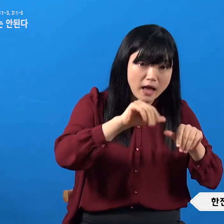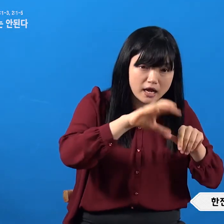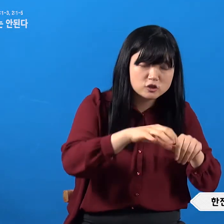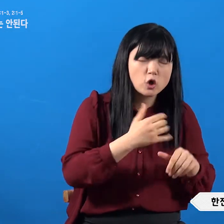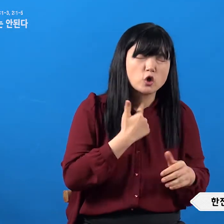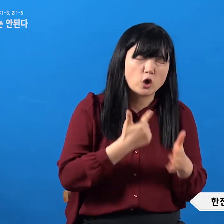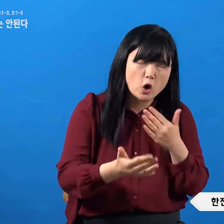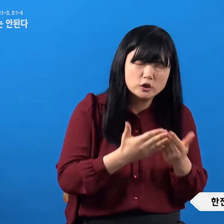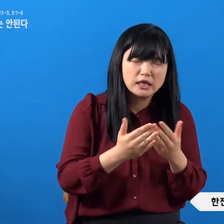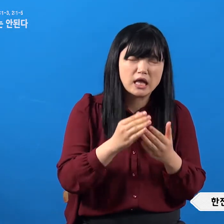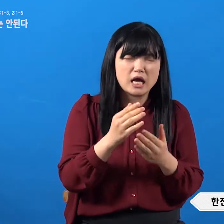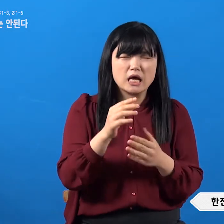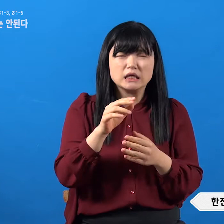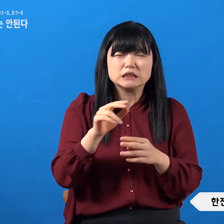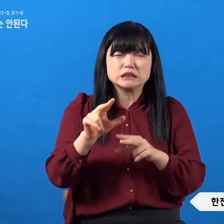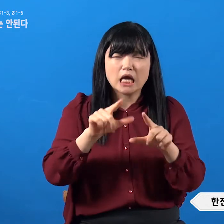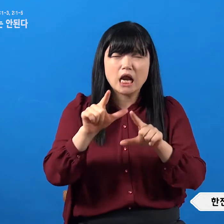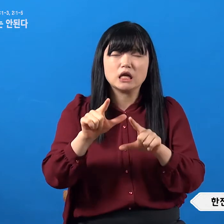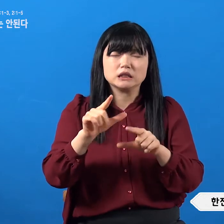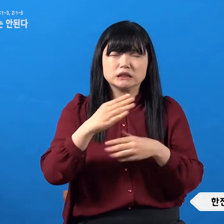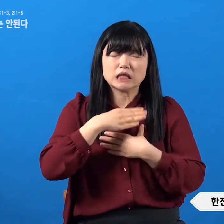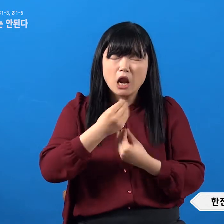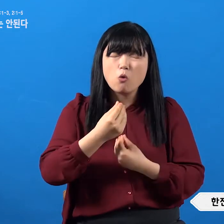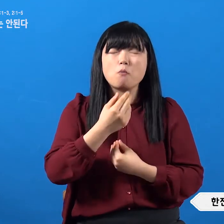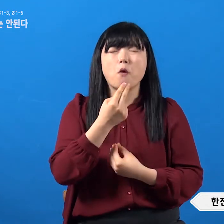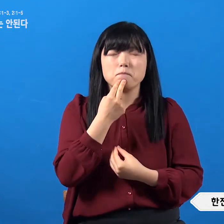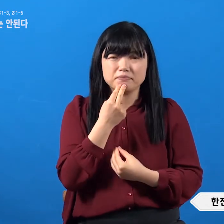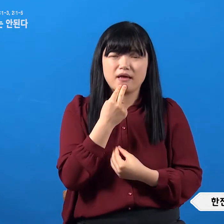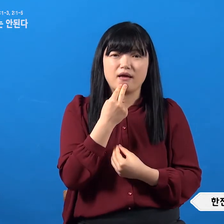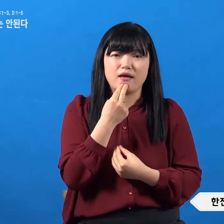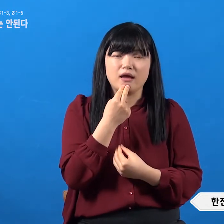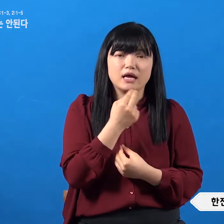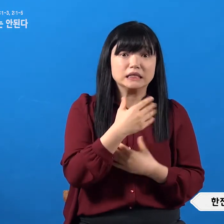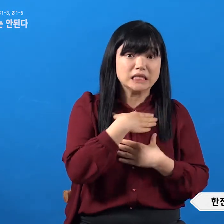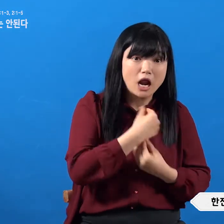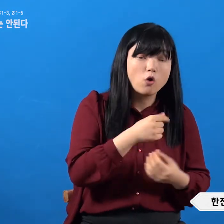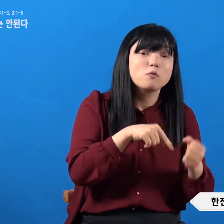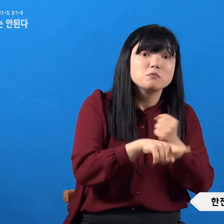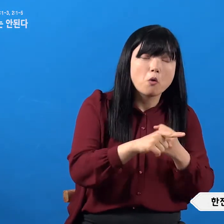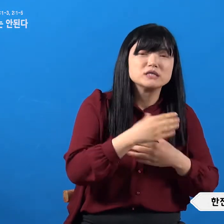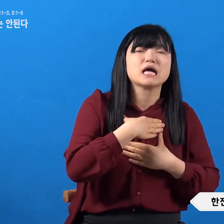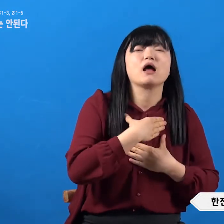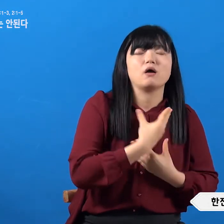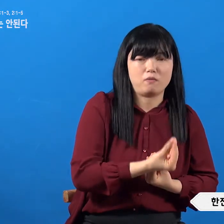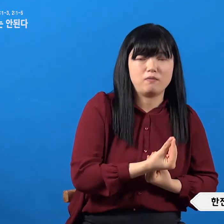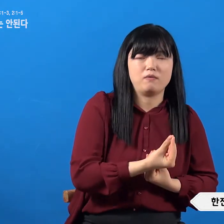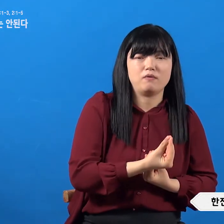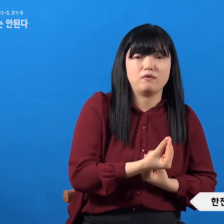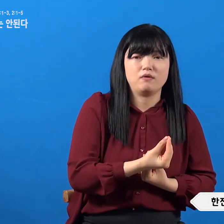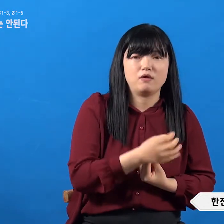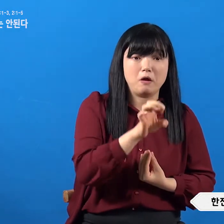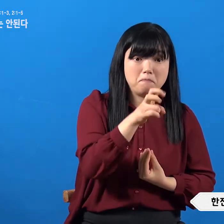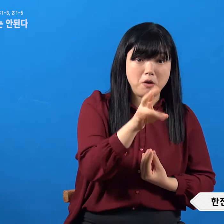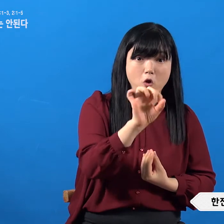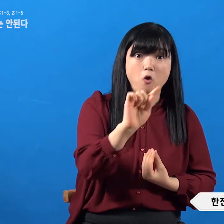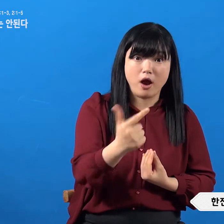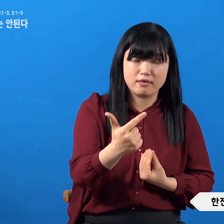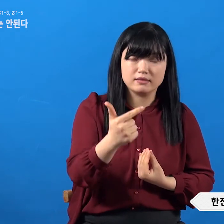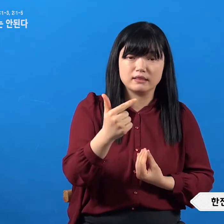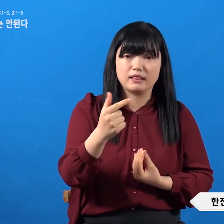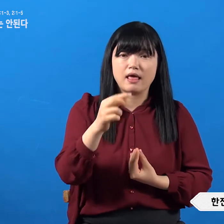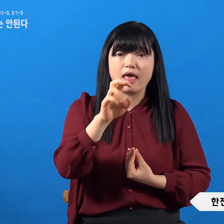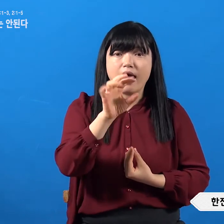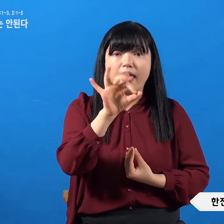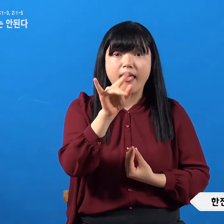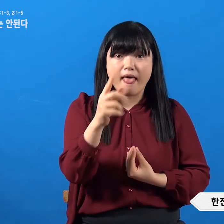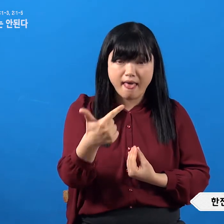이야기, 그렇게 표현을 했습니다. 샬롬이라는 것은 평안이라는 뜻이죠. 엔샬롬의 엔은